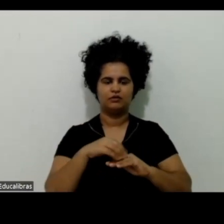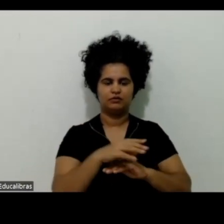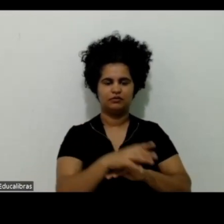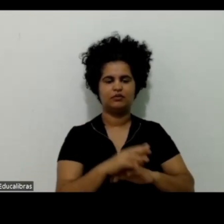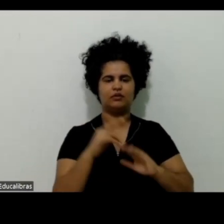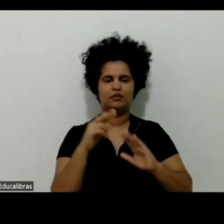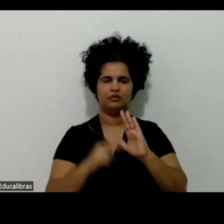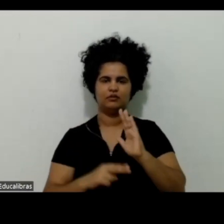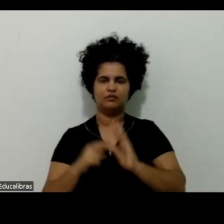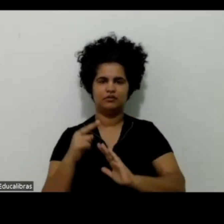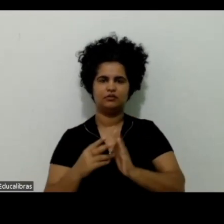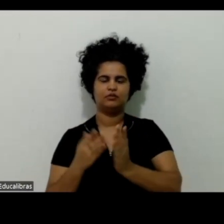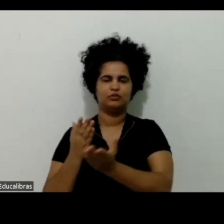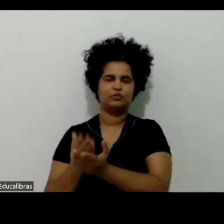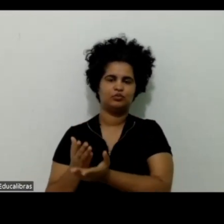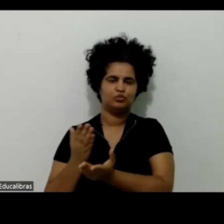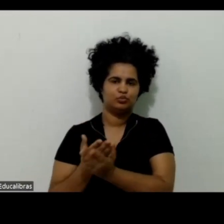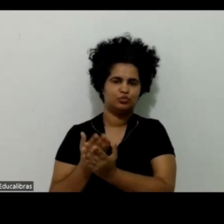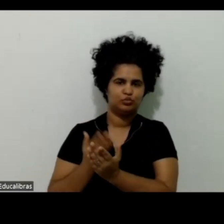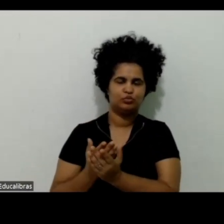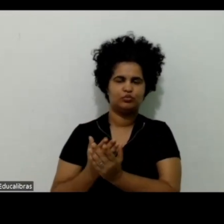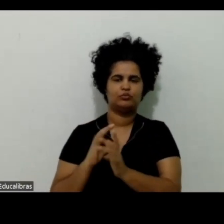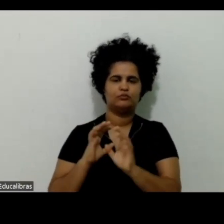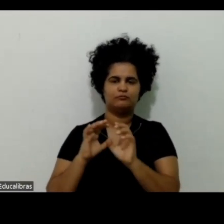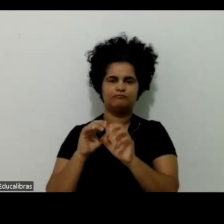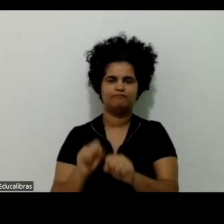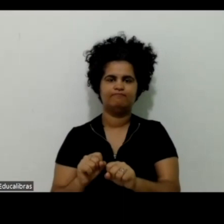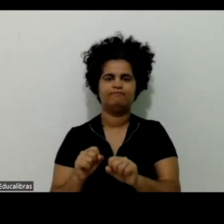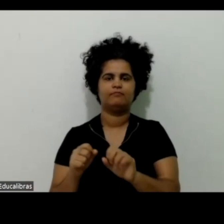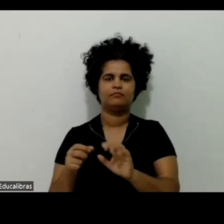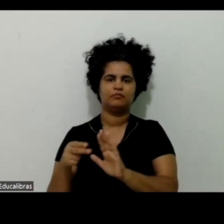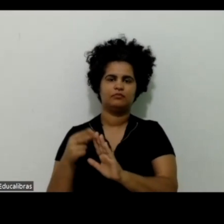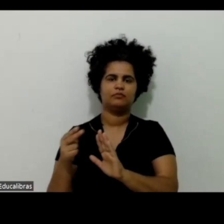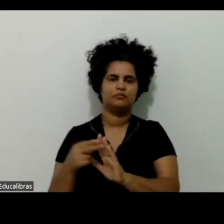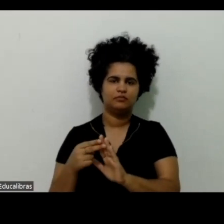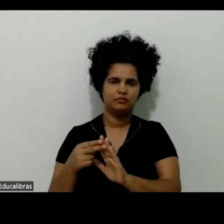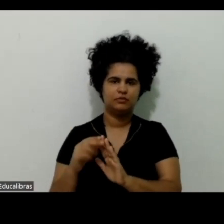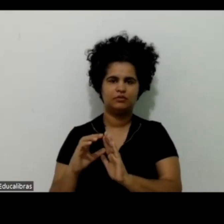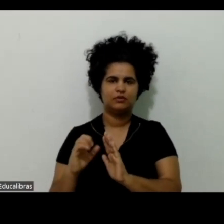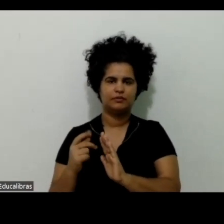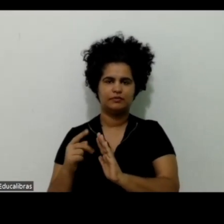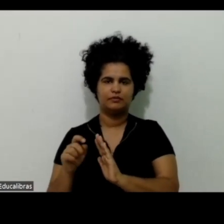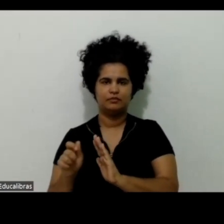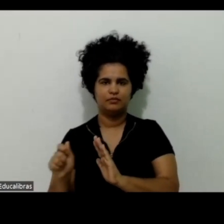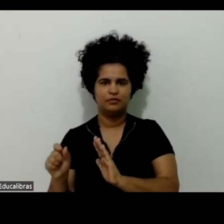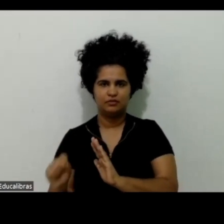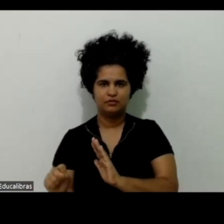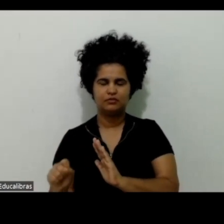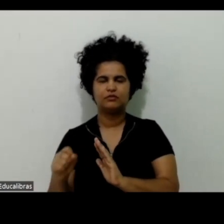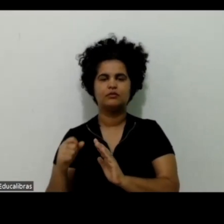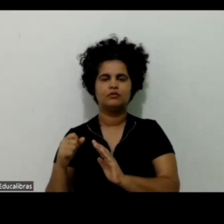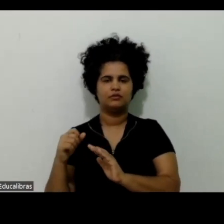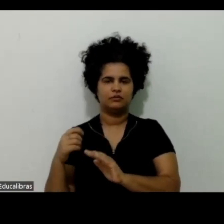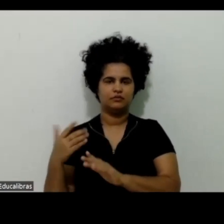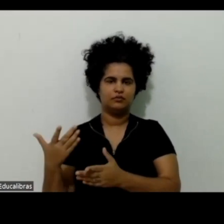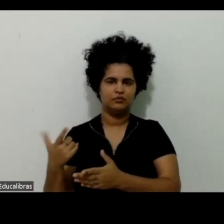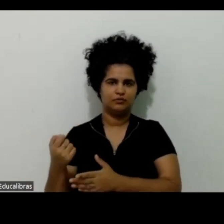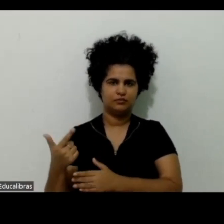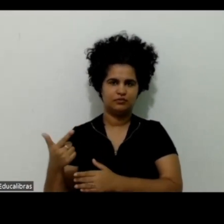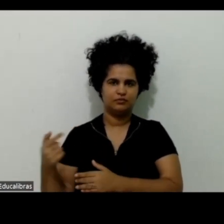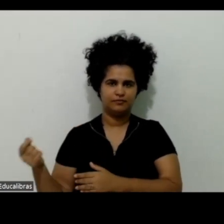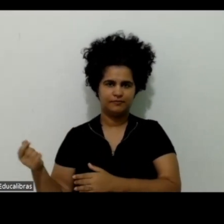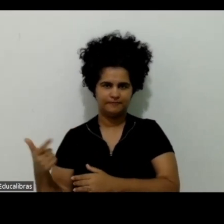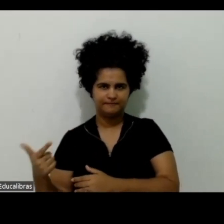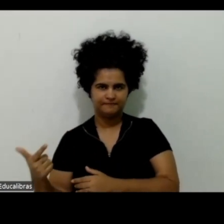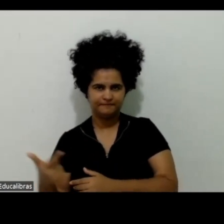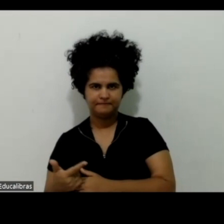leitura, o estudo, né, e a apropriação da nota técnica do CEPES, né, saiu em dezembro de 22, né, do quesito raça-cor e etnia,